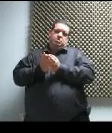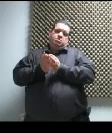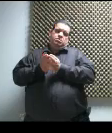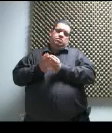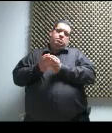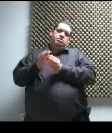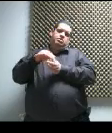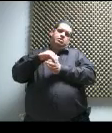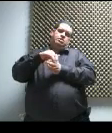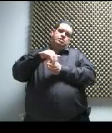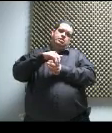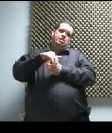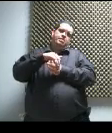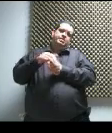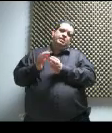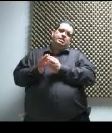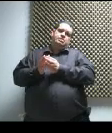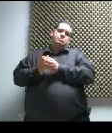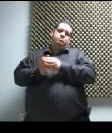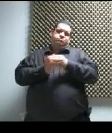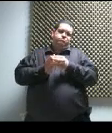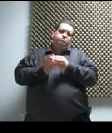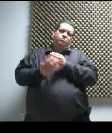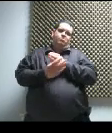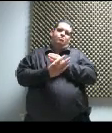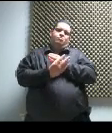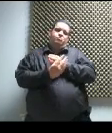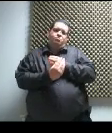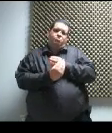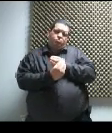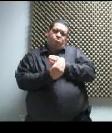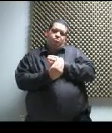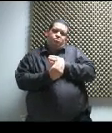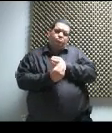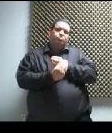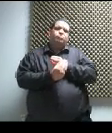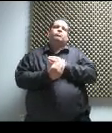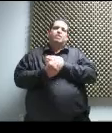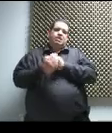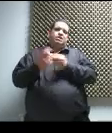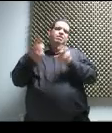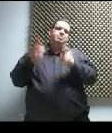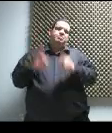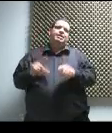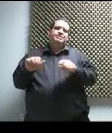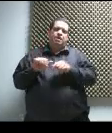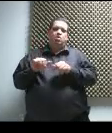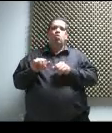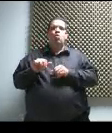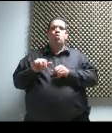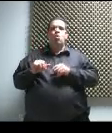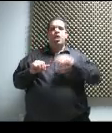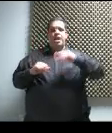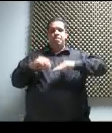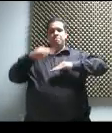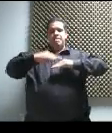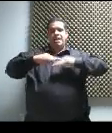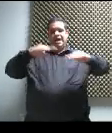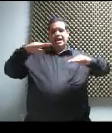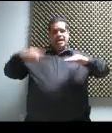la defensa, y la defensa viene siendo esa zona entre placas, y ahí es donde ocurren los errores. Eso es lo que está amortiguando,